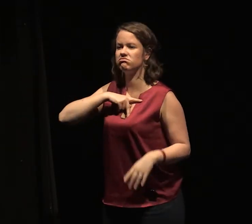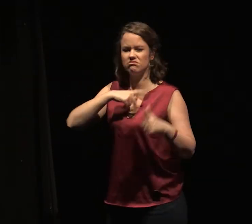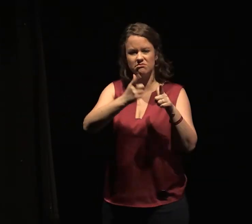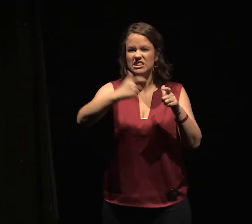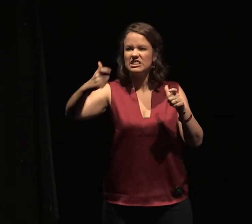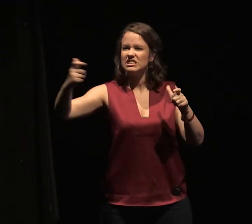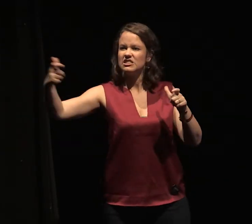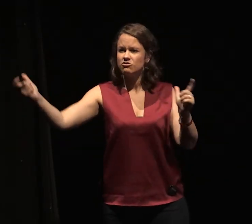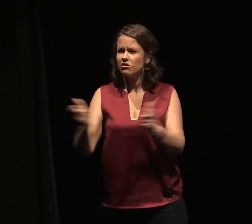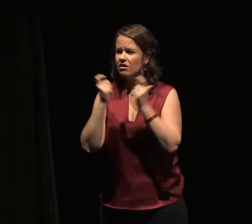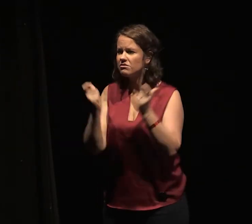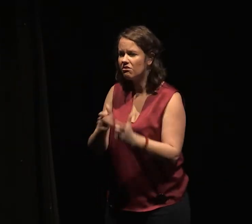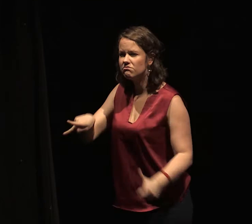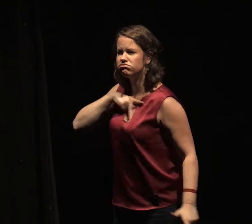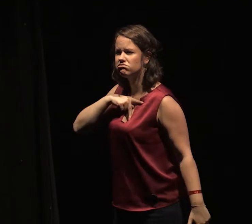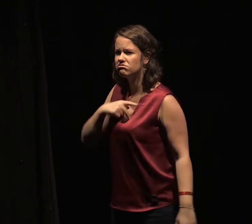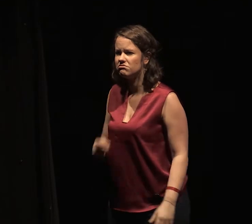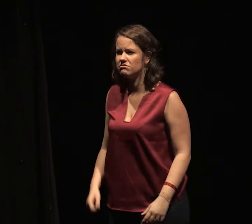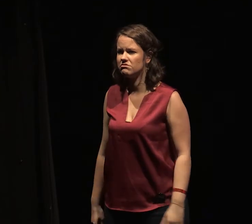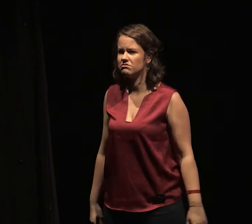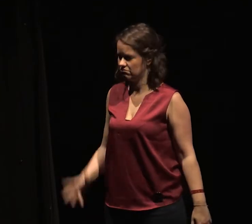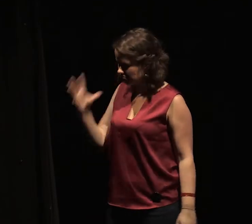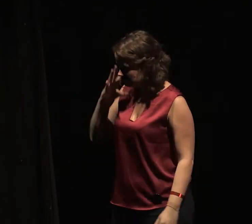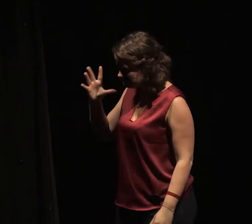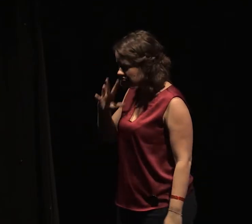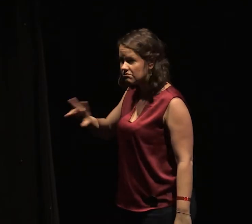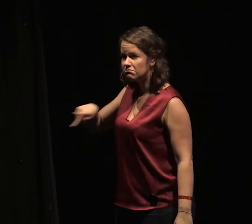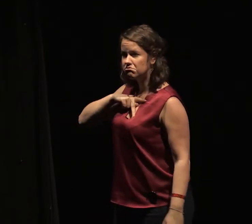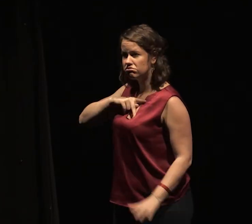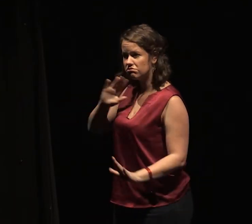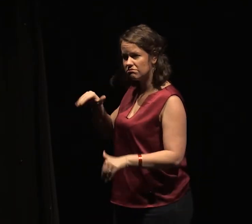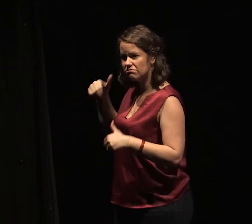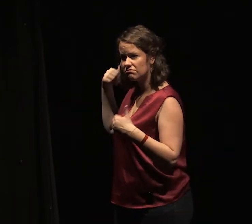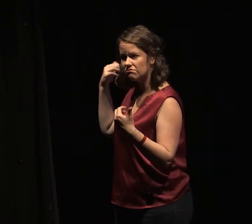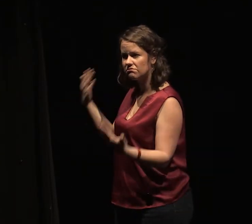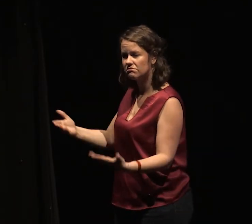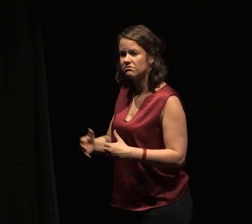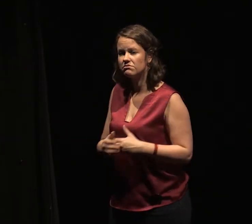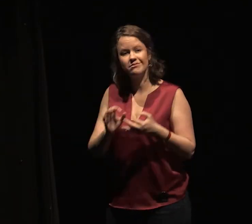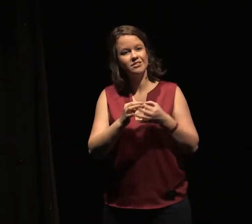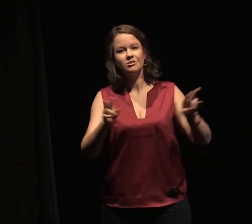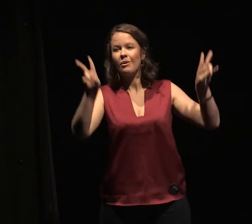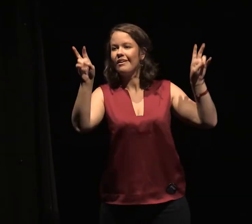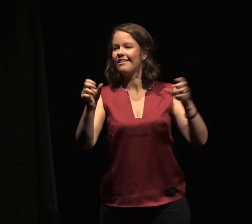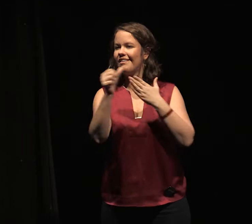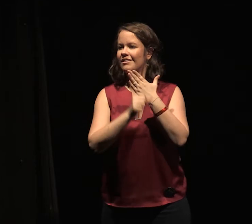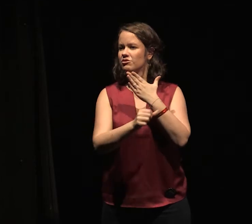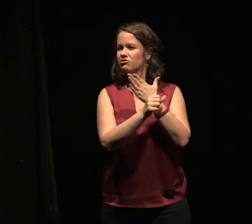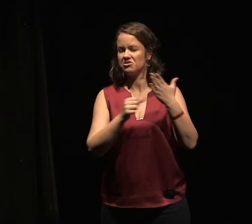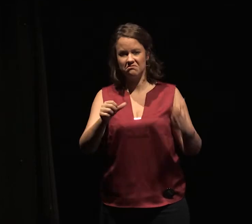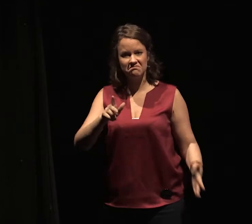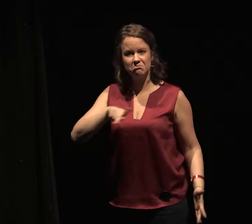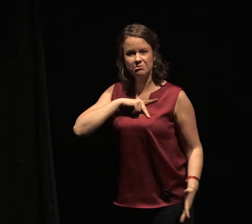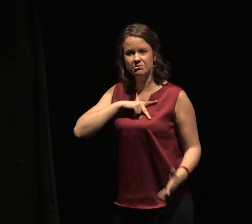m'appartient, et m'appartient ce qui était mien, la citation de l'évangile, et le sel